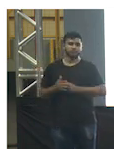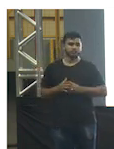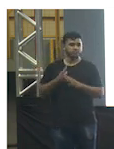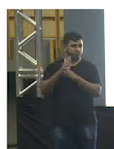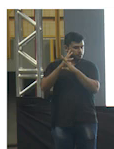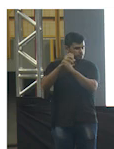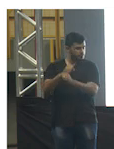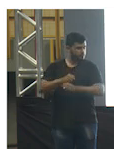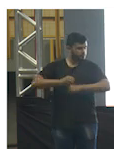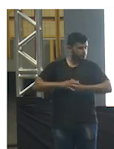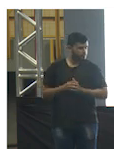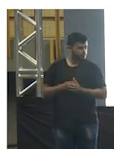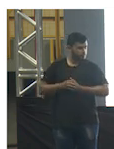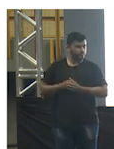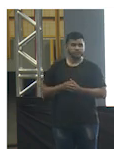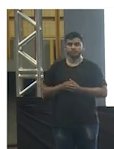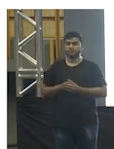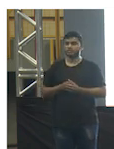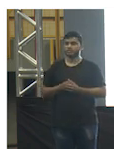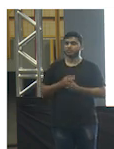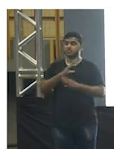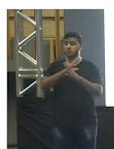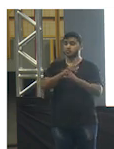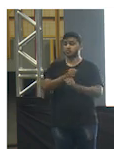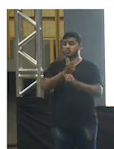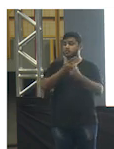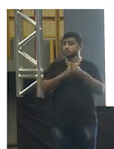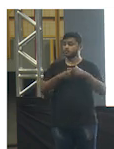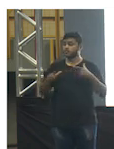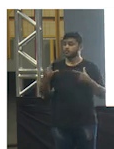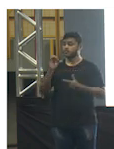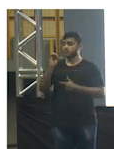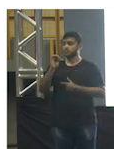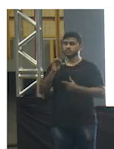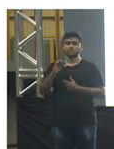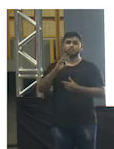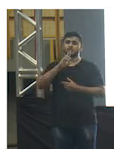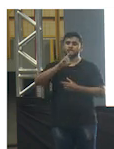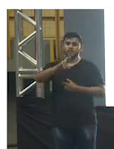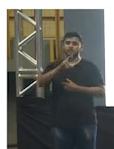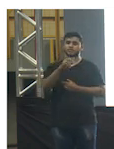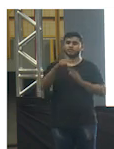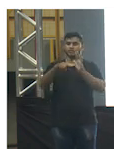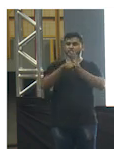nada. Somando tudo e dividido por 6, tu vai ter quanto? Menos